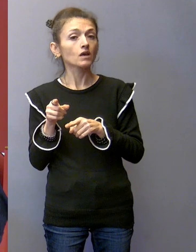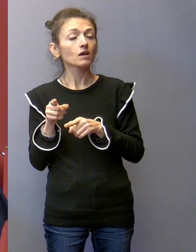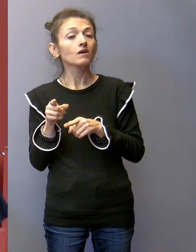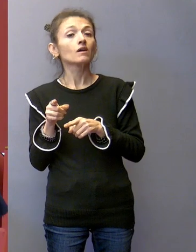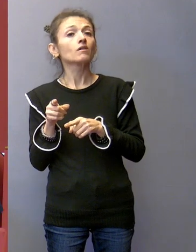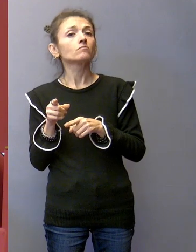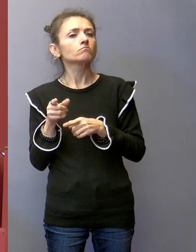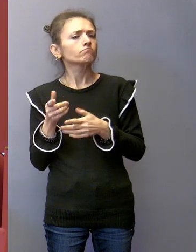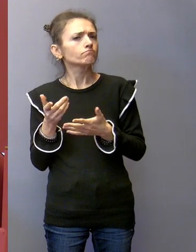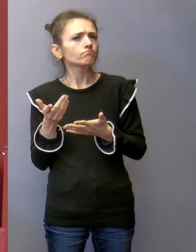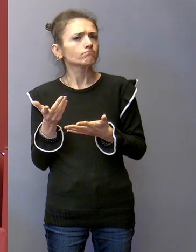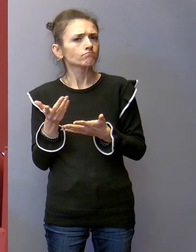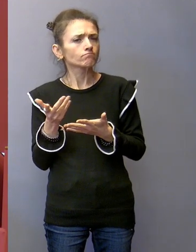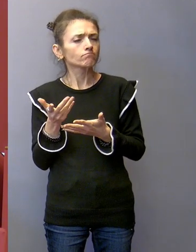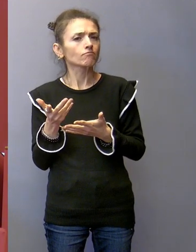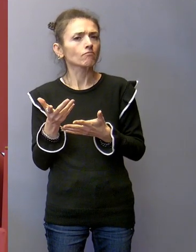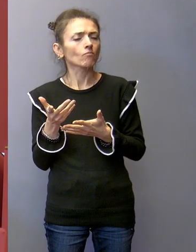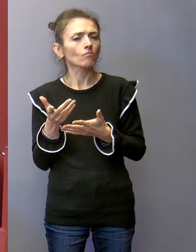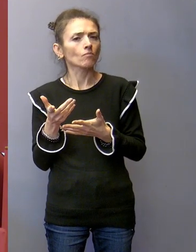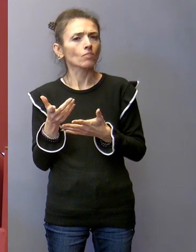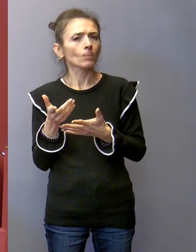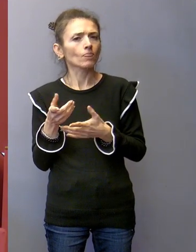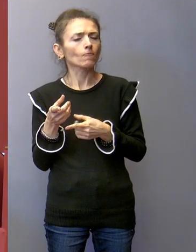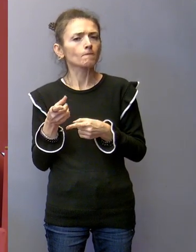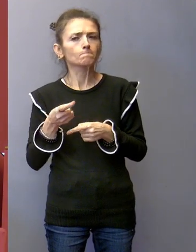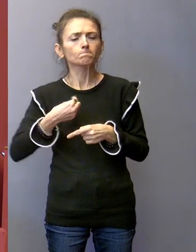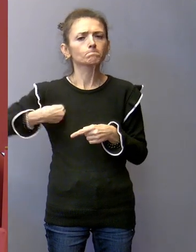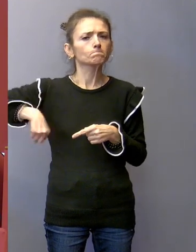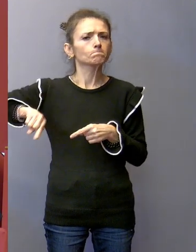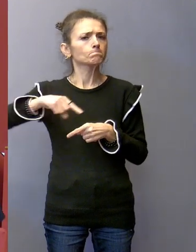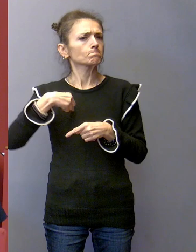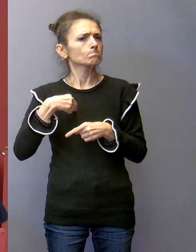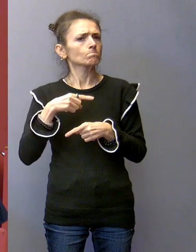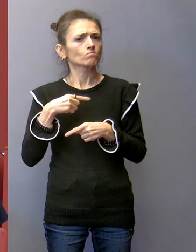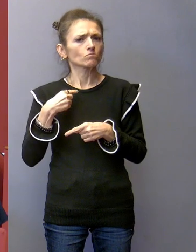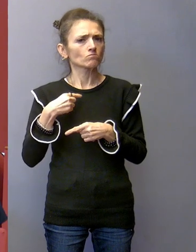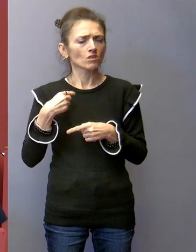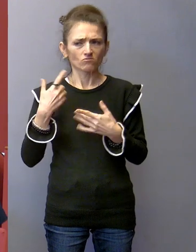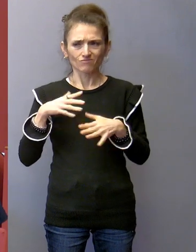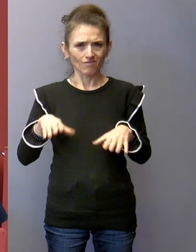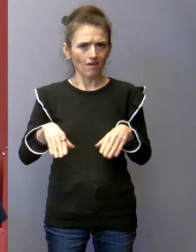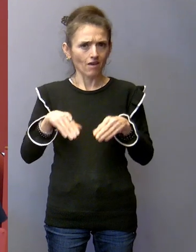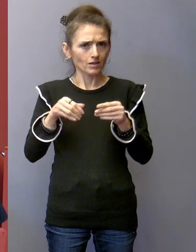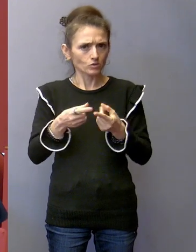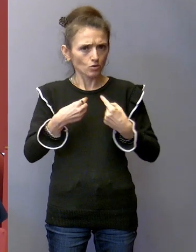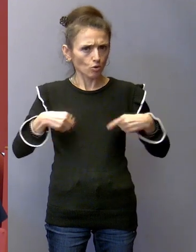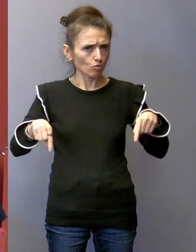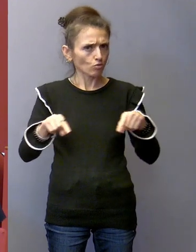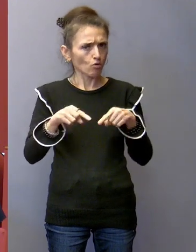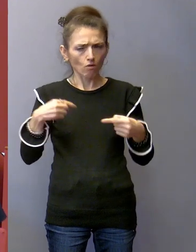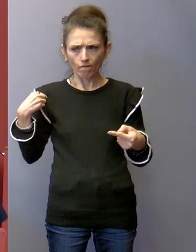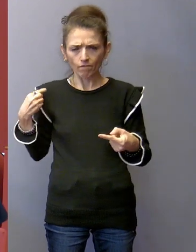questo perché questo perché semplicemente quello che noi stiamo sostenendo dall'inizio di questa seduta Anzi abbiamo cercato di